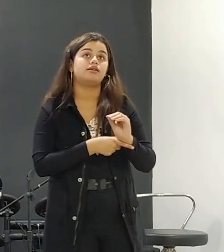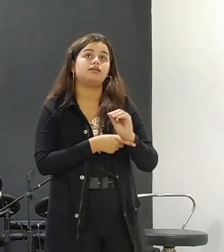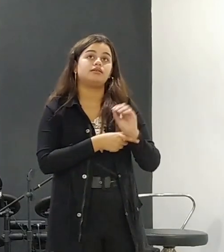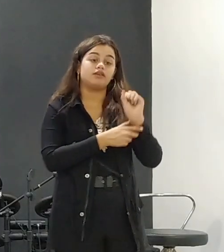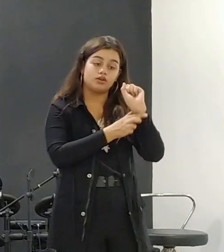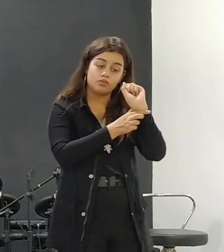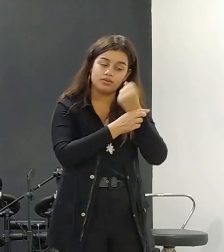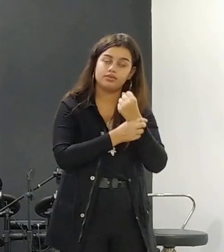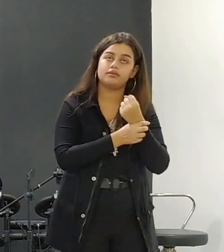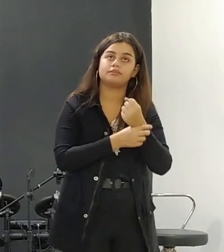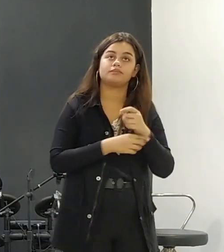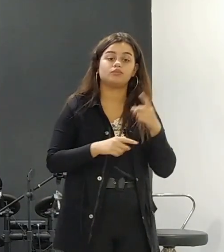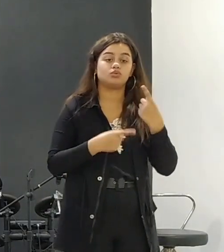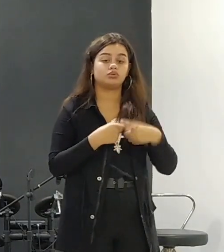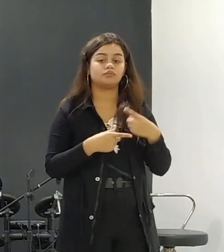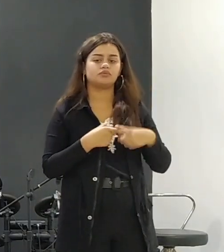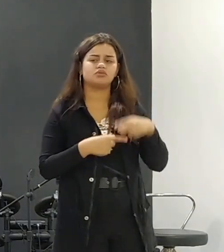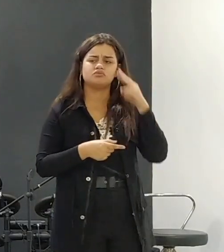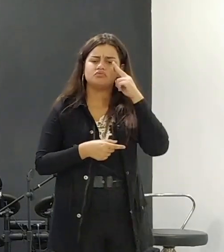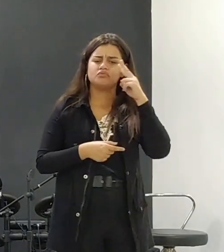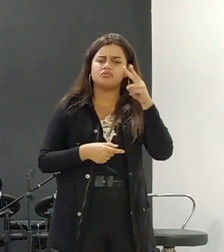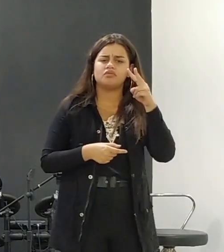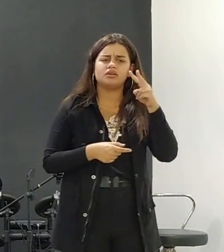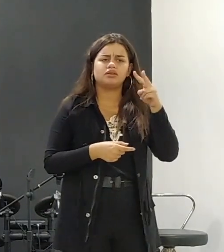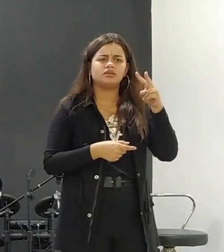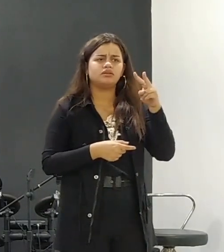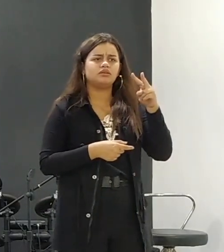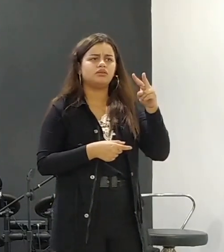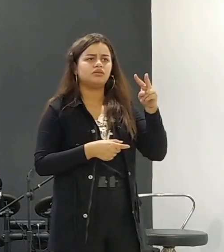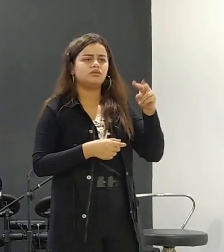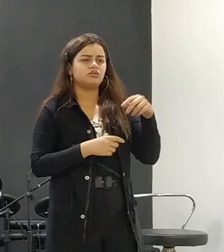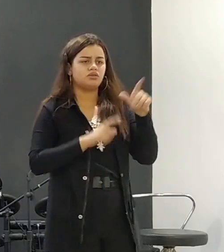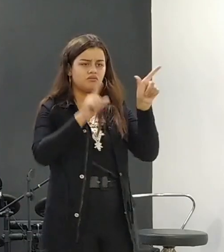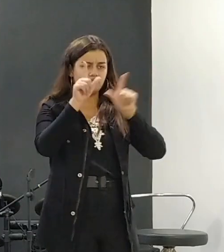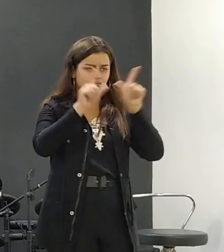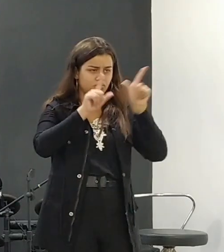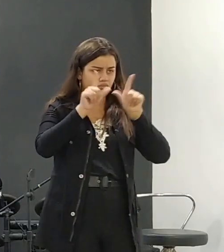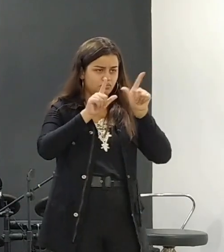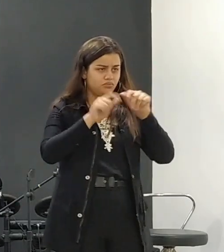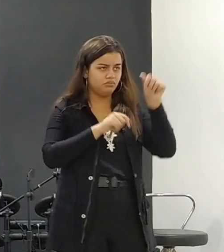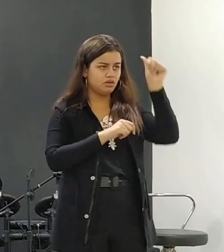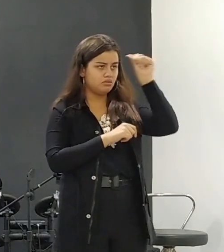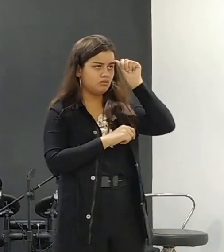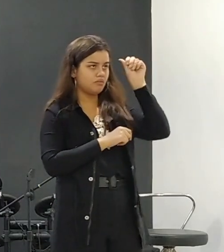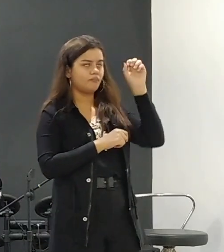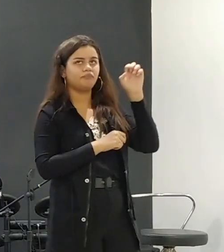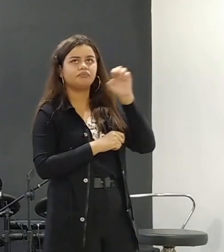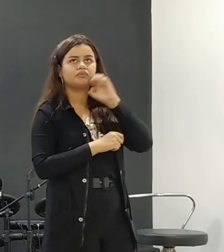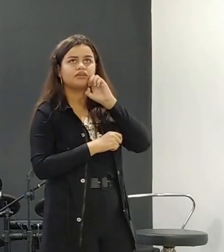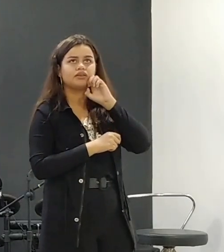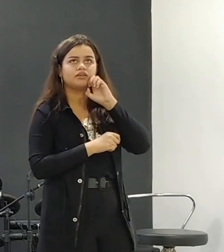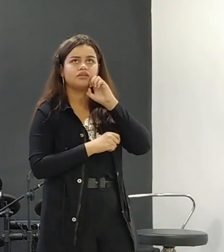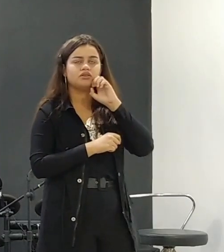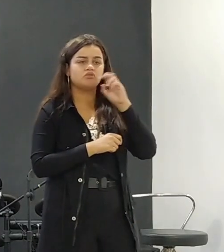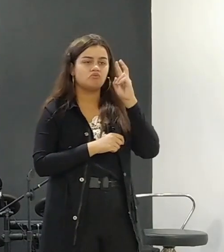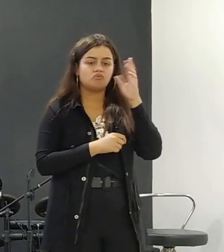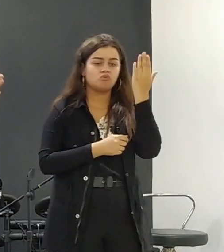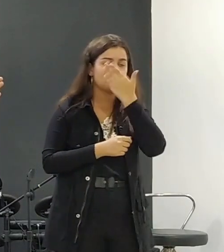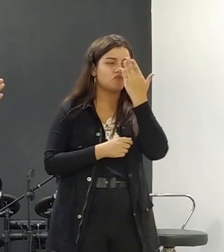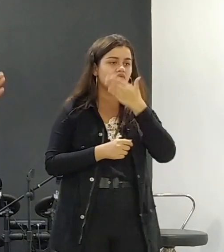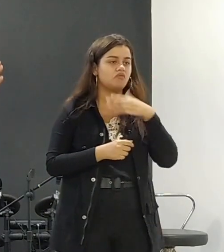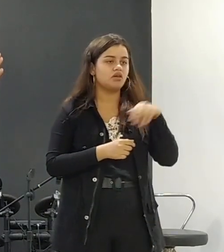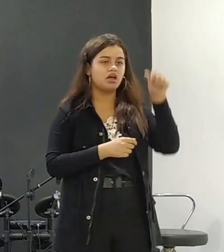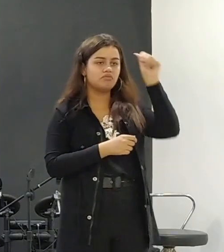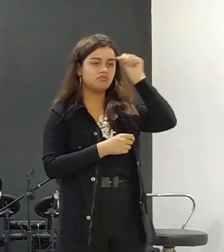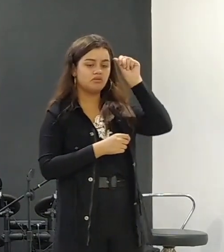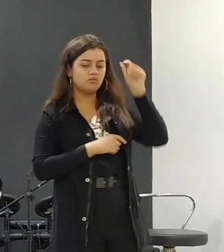e vai guardar. Porque a gente, quando vê esses desenhos de Adão e Eva no paraíso, ali andando, os filmes ali, a gente não vê Adão trabalhando, e essa